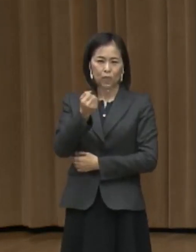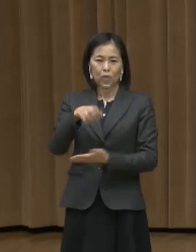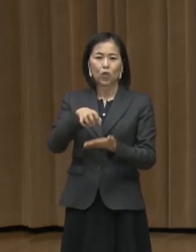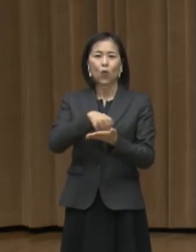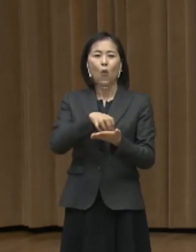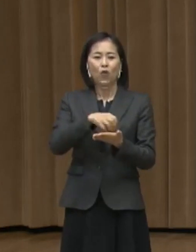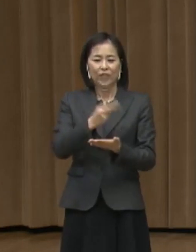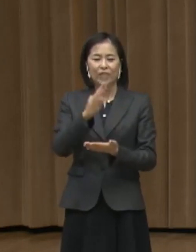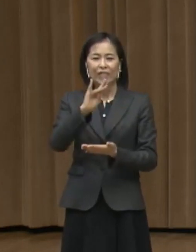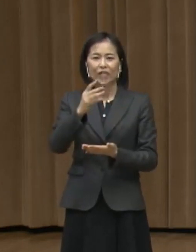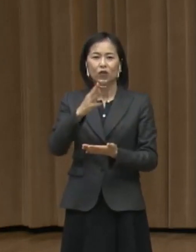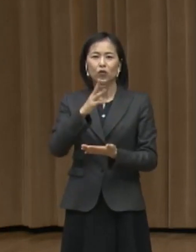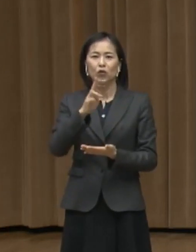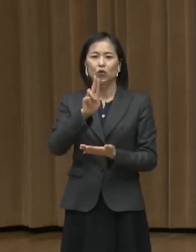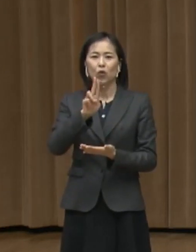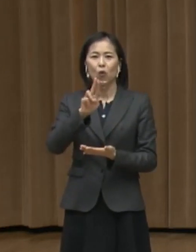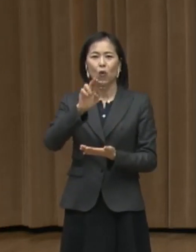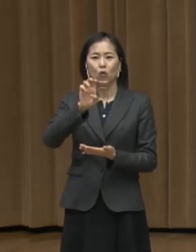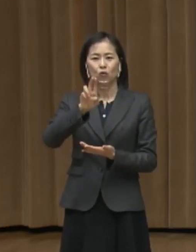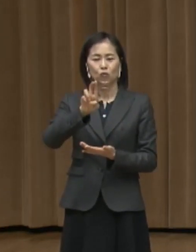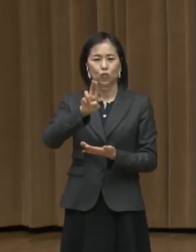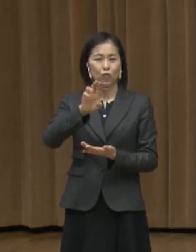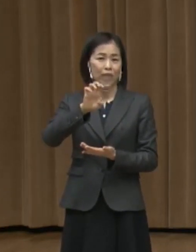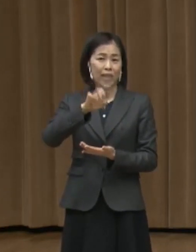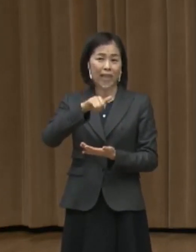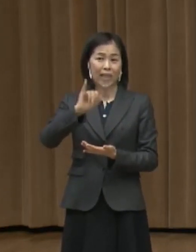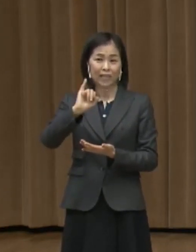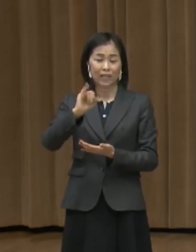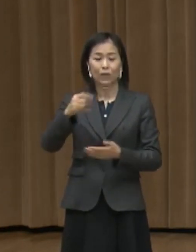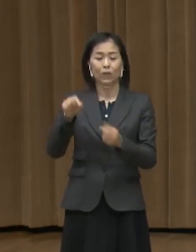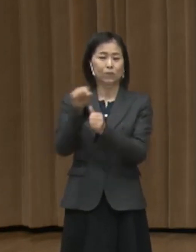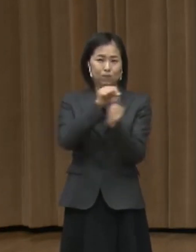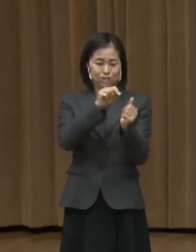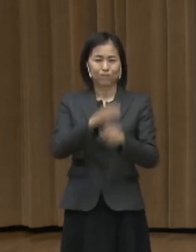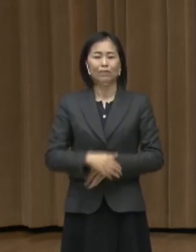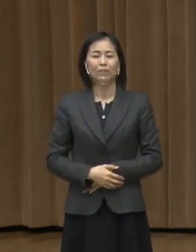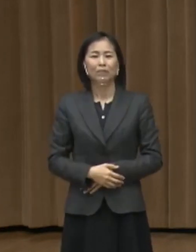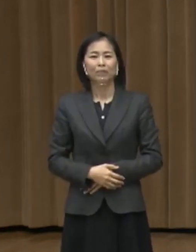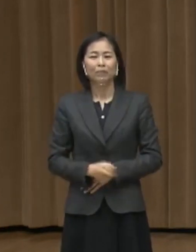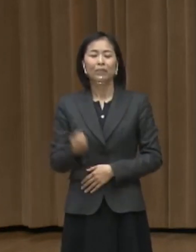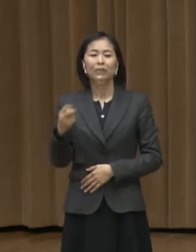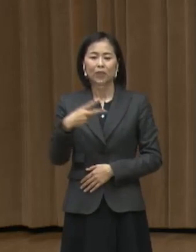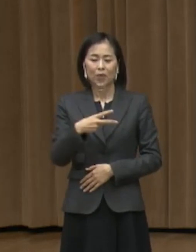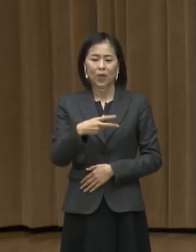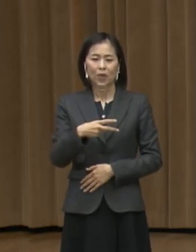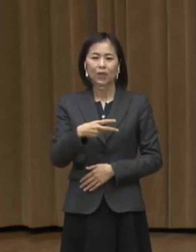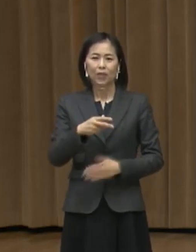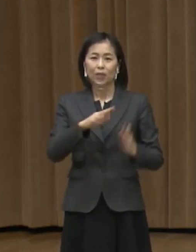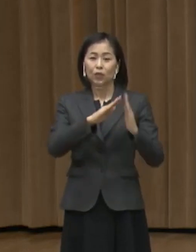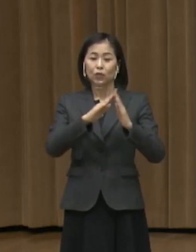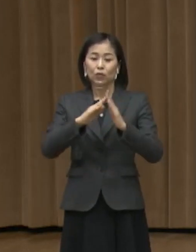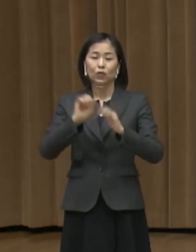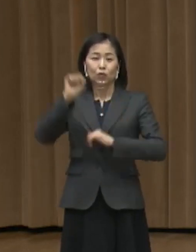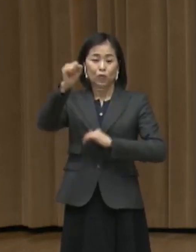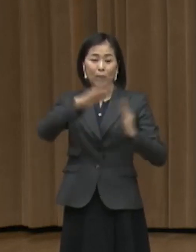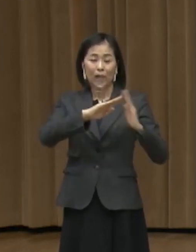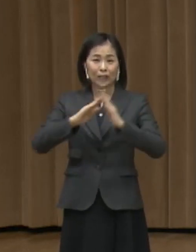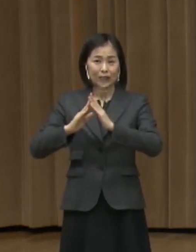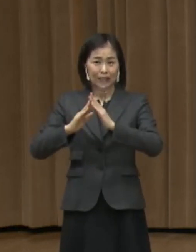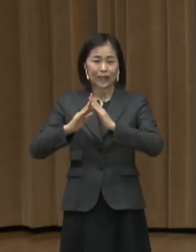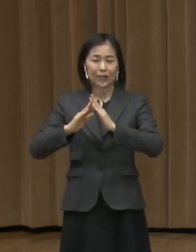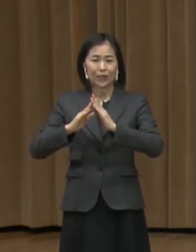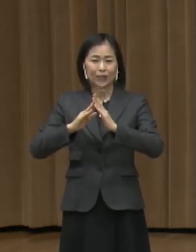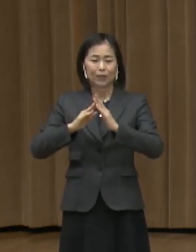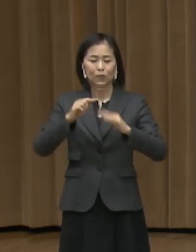登用いたします。また、地域エネルギー企画官を新設し、埼玉版スーパーシティプロジェクトの継続性